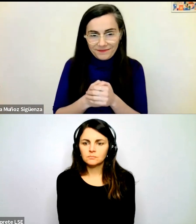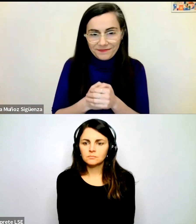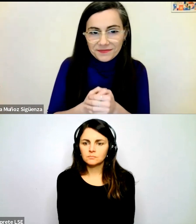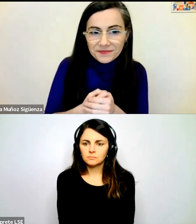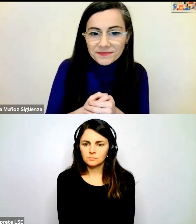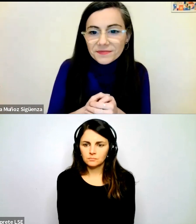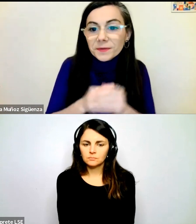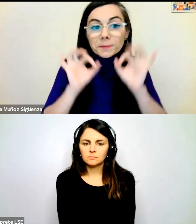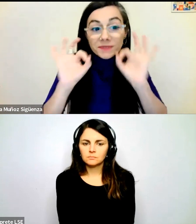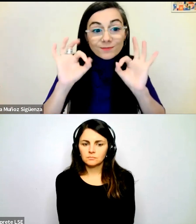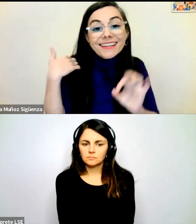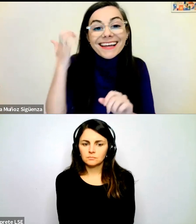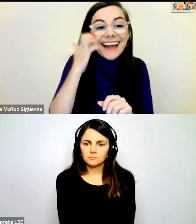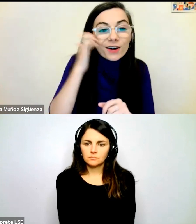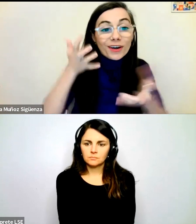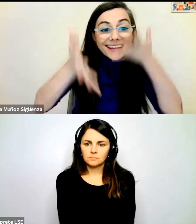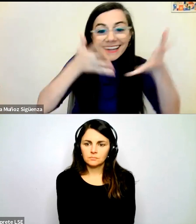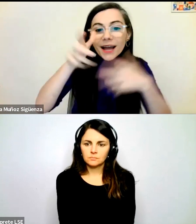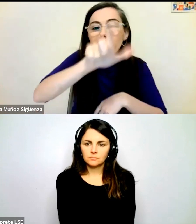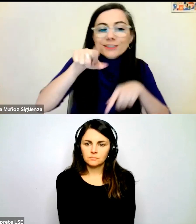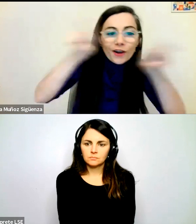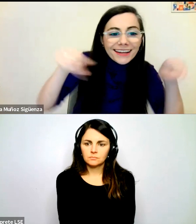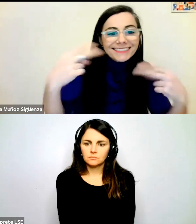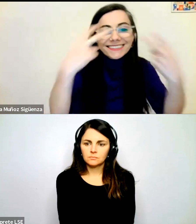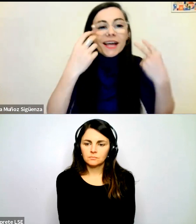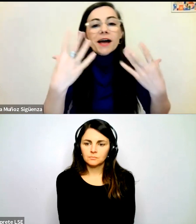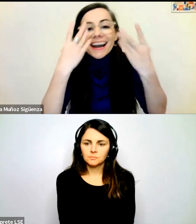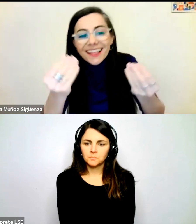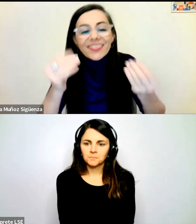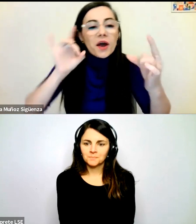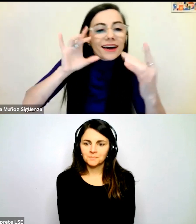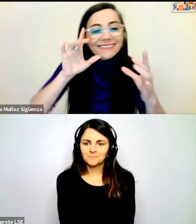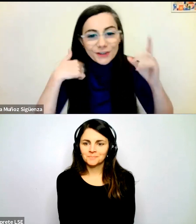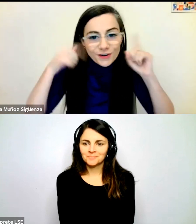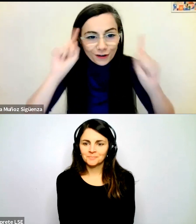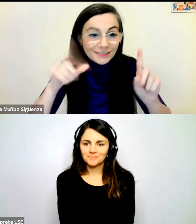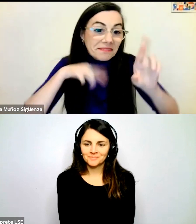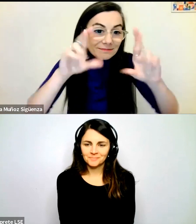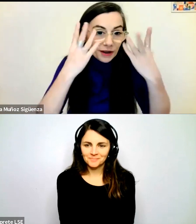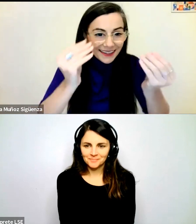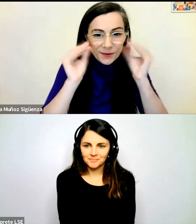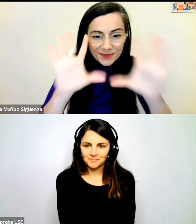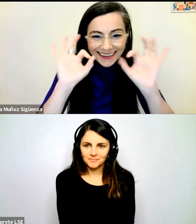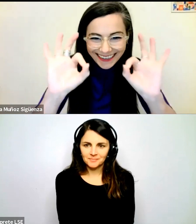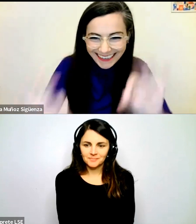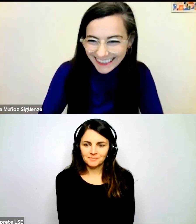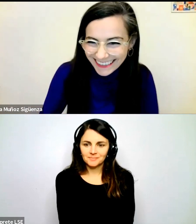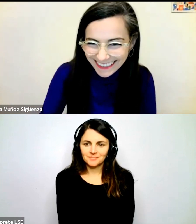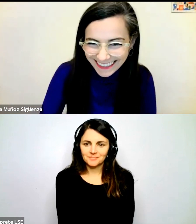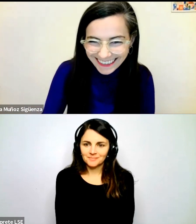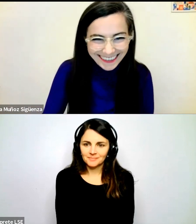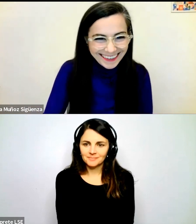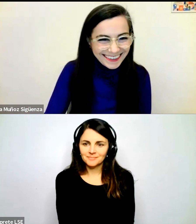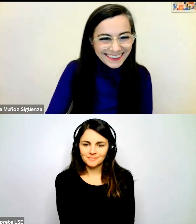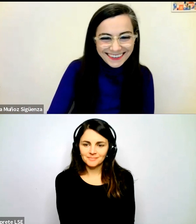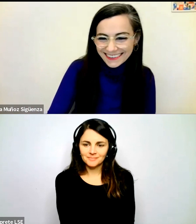lo último sería ya el juicio. ¿De acuerdo? Se me hace muy raro signar sin tener a personas que me vean y tener